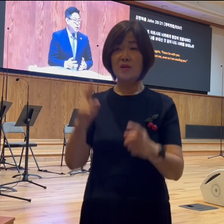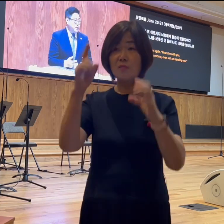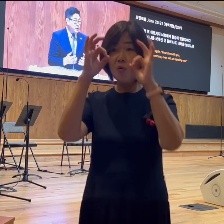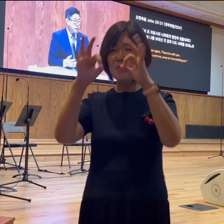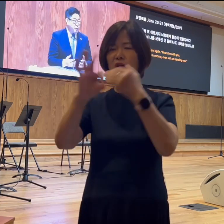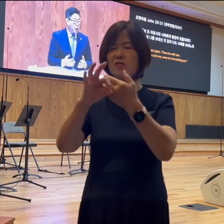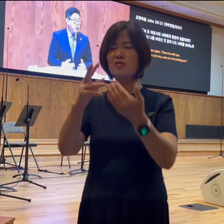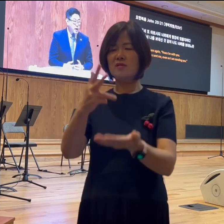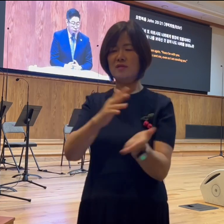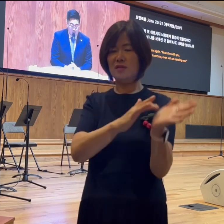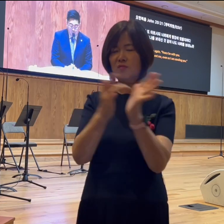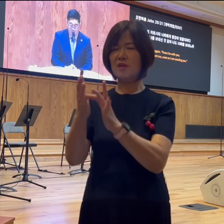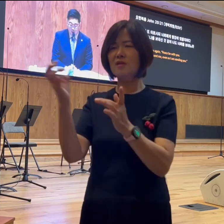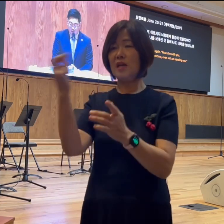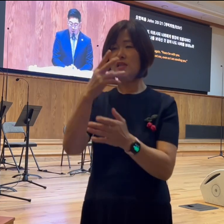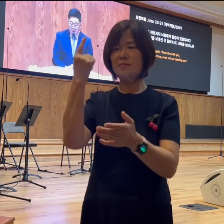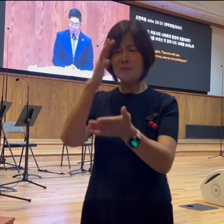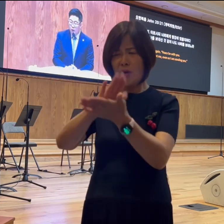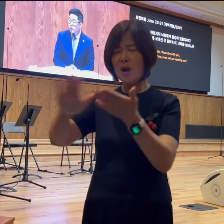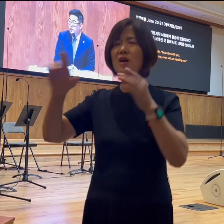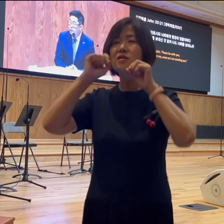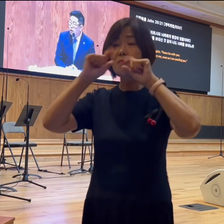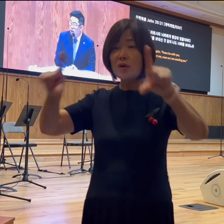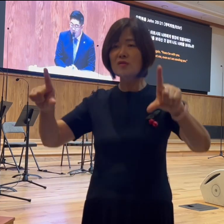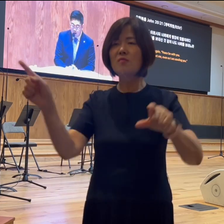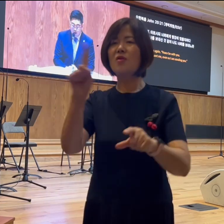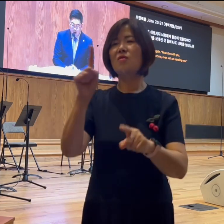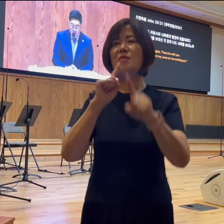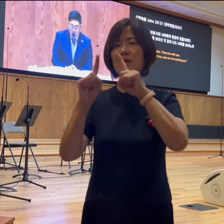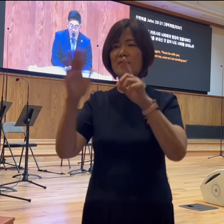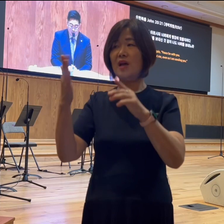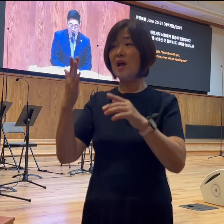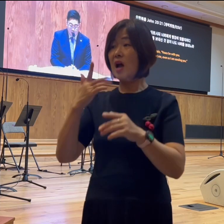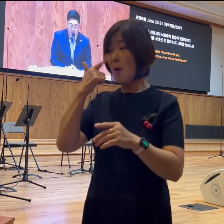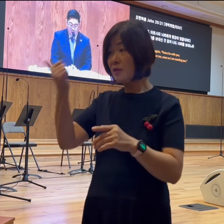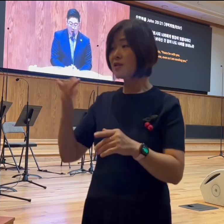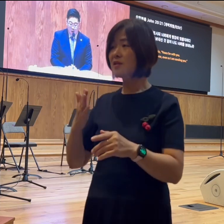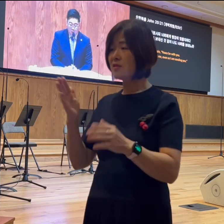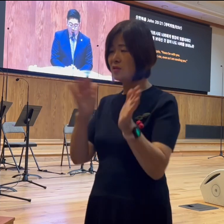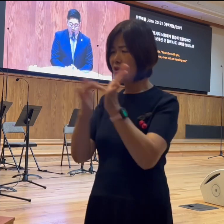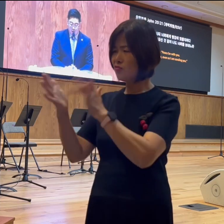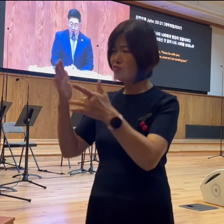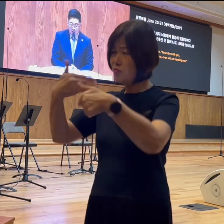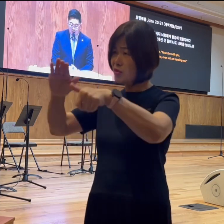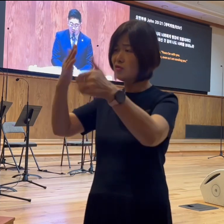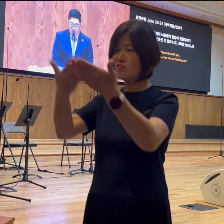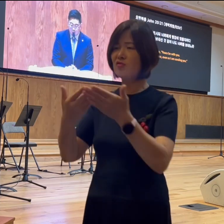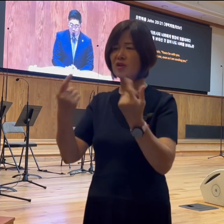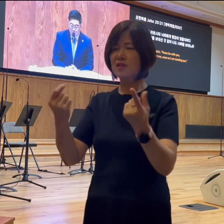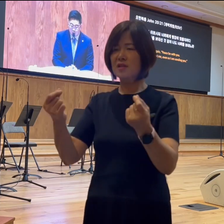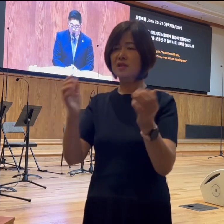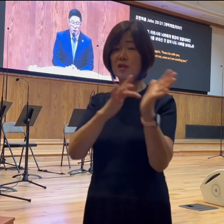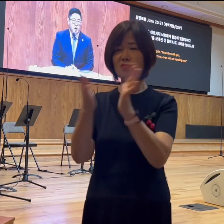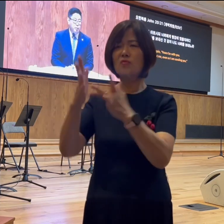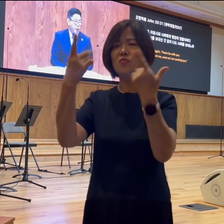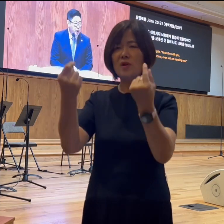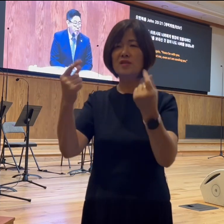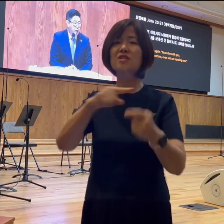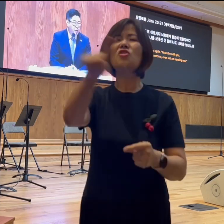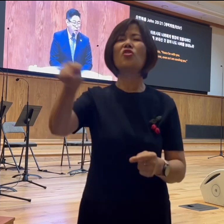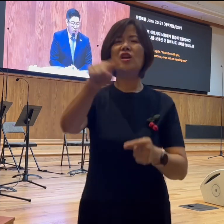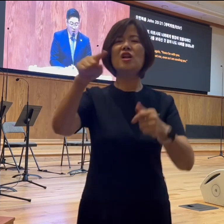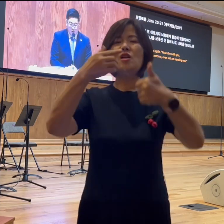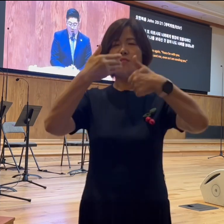주님께서 다시 한번 평강을 선포하시고 뭐라고 하십니까? 아버지께서 나를 보내신 것 같이 나도 너희를